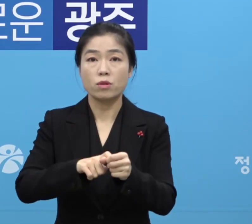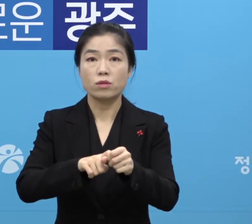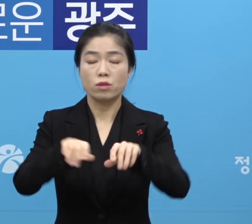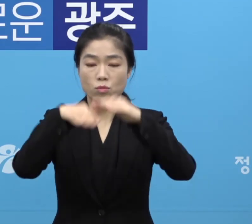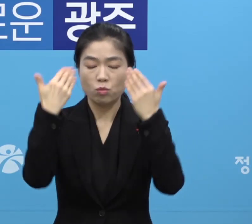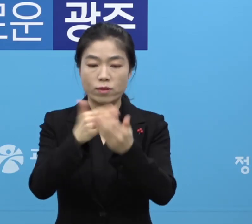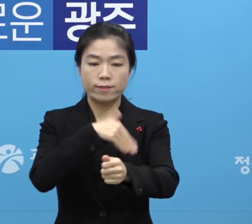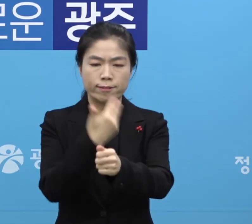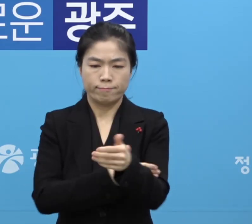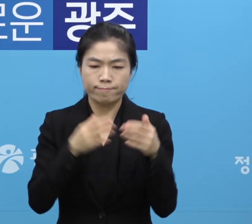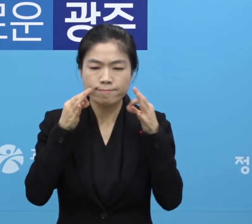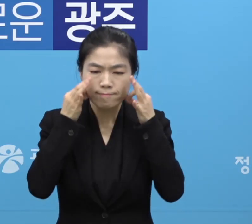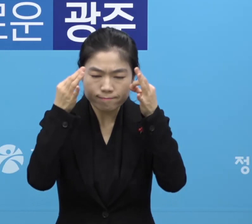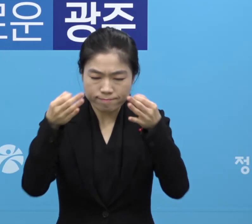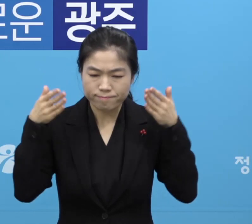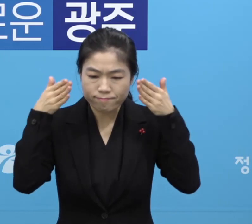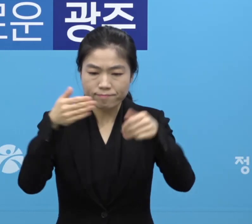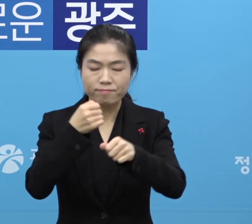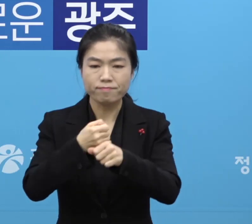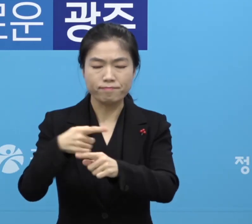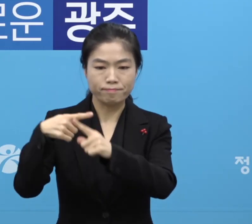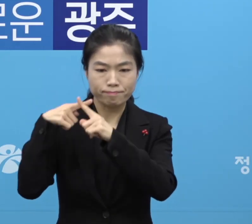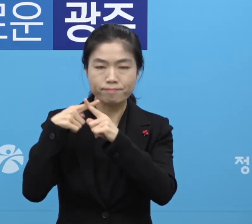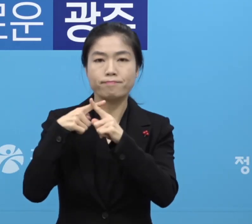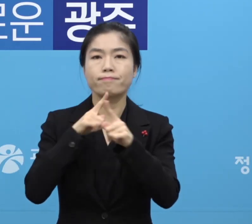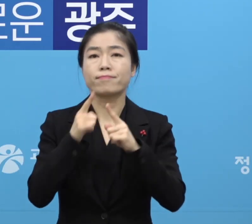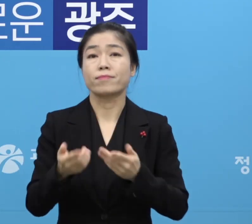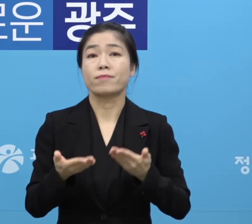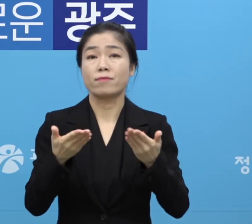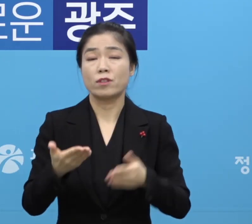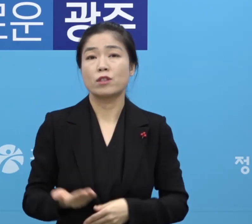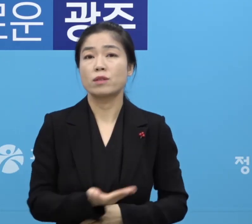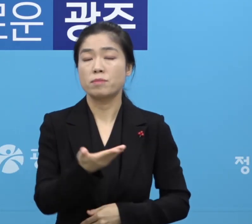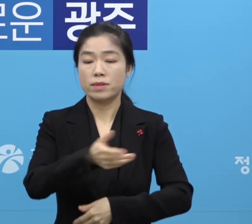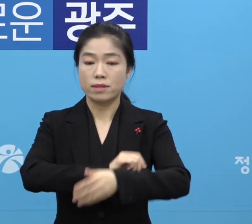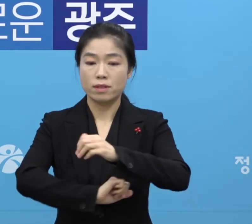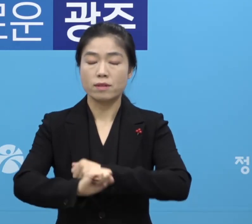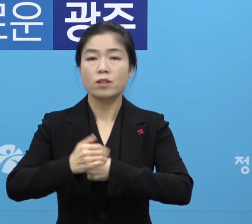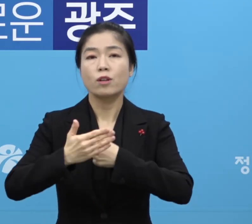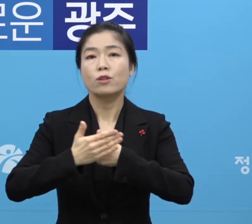모든 역량을 쏟겠다는 각오의 말씀을 드리며 시민 여러분의